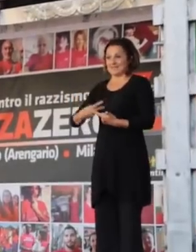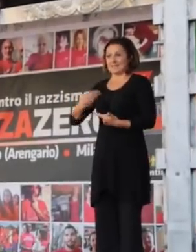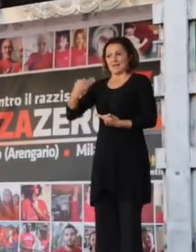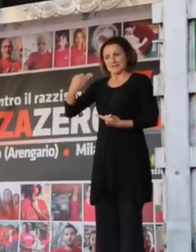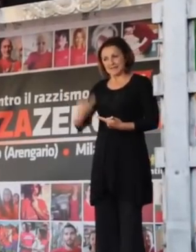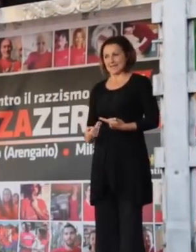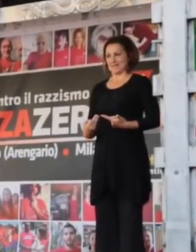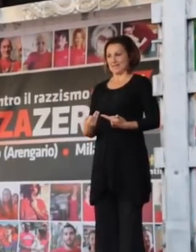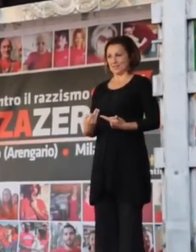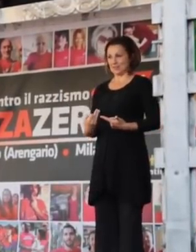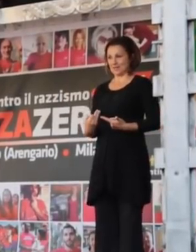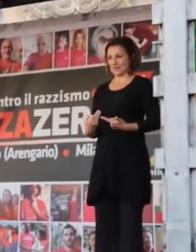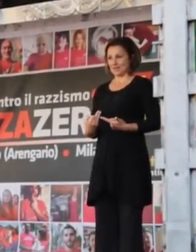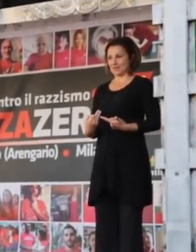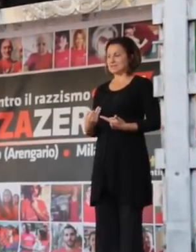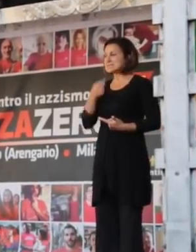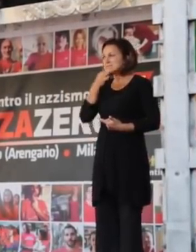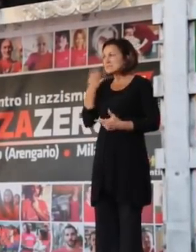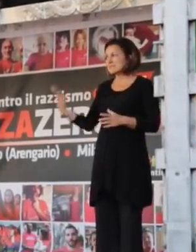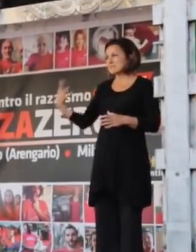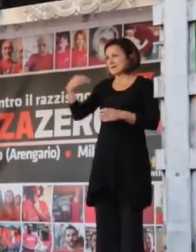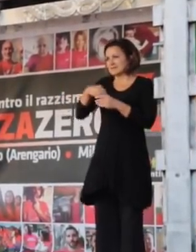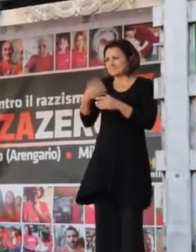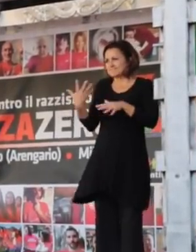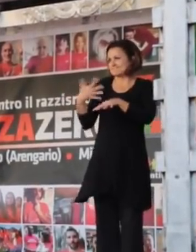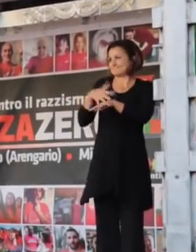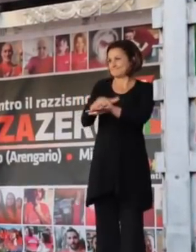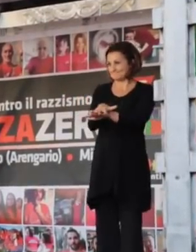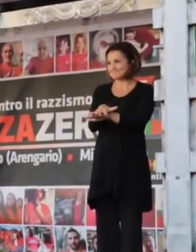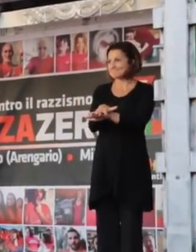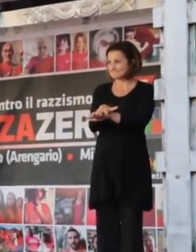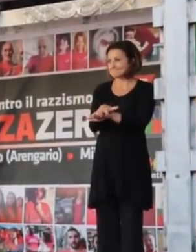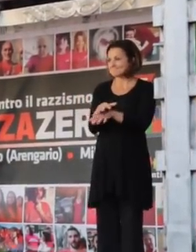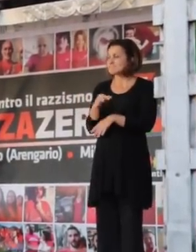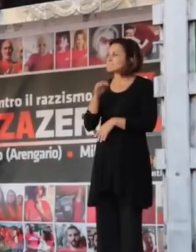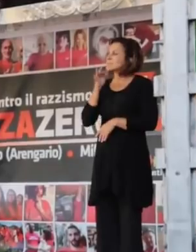significa dare veramente integrazione e nel nostro caso significa